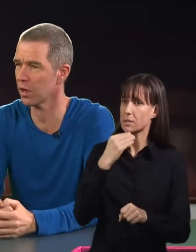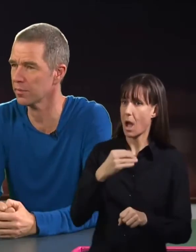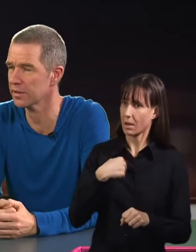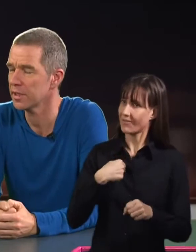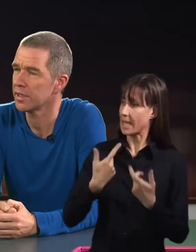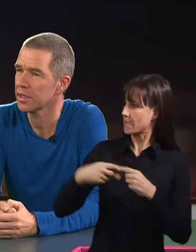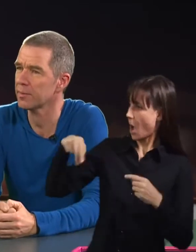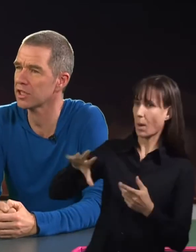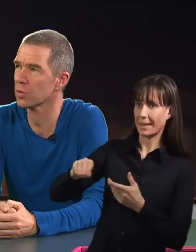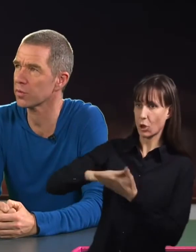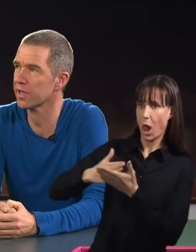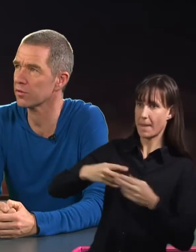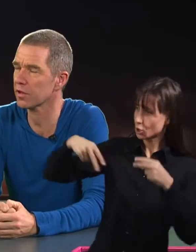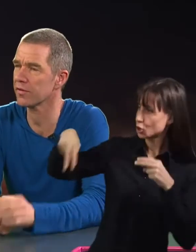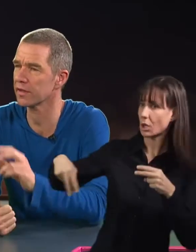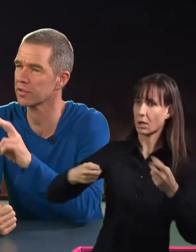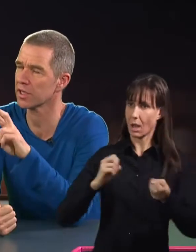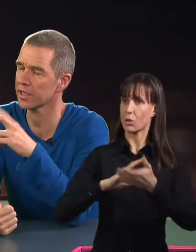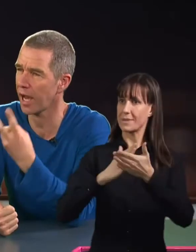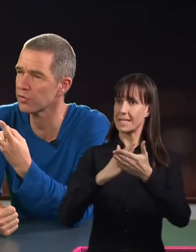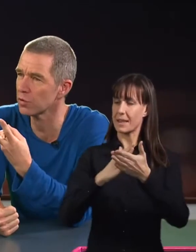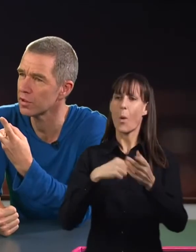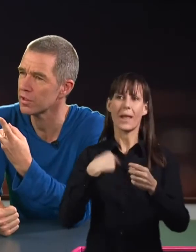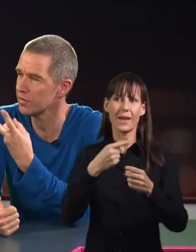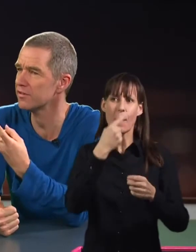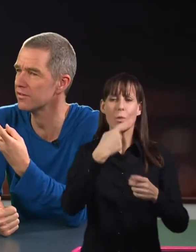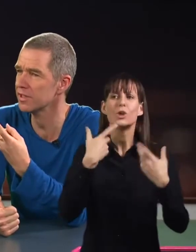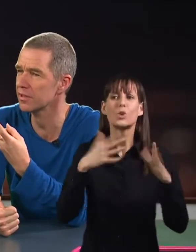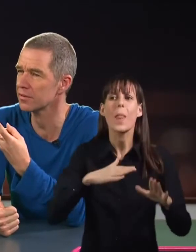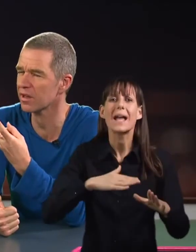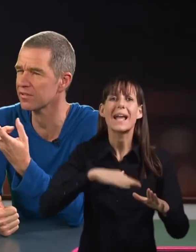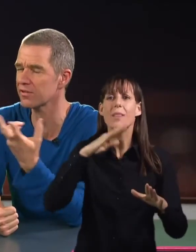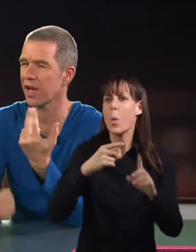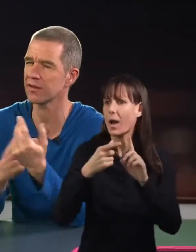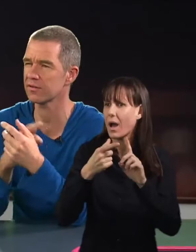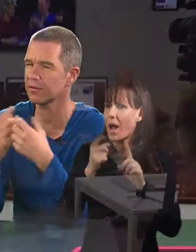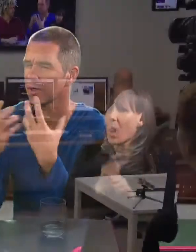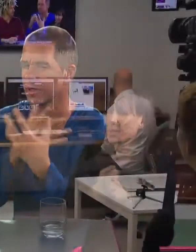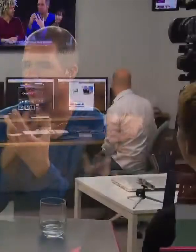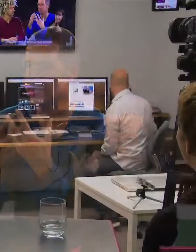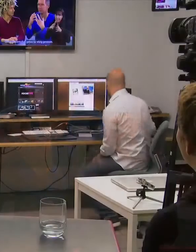mit Gebärdensprache übersetzen und das wäre wahrscheinlich genauso witzig gewesen. Und ich habe das nicht so gern, dass wenn